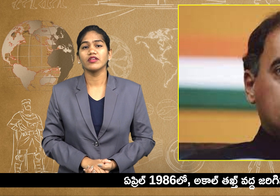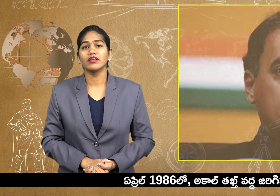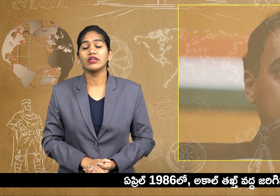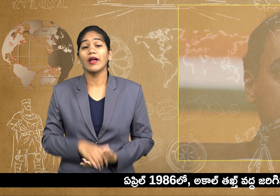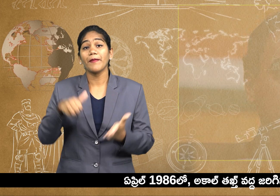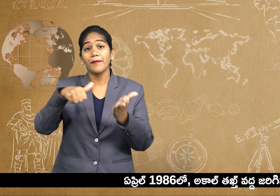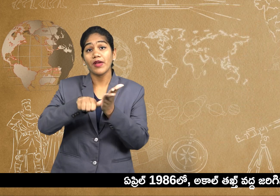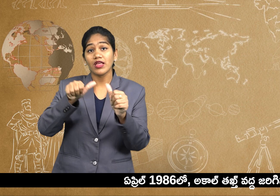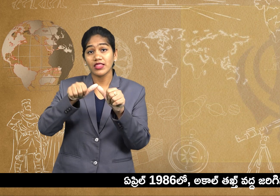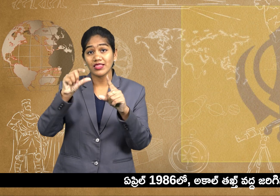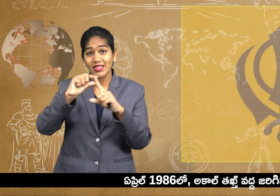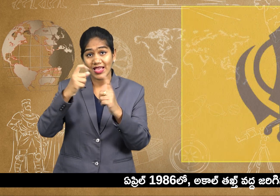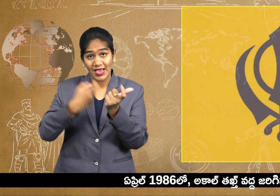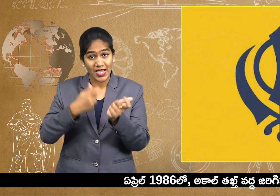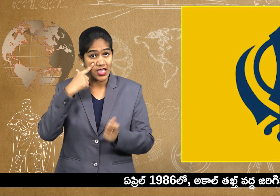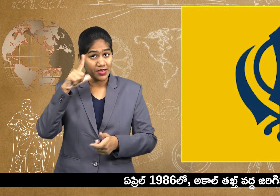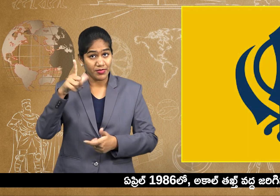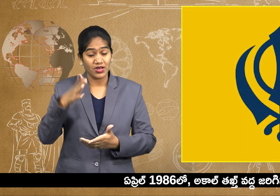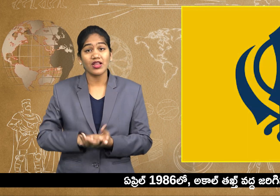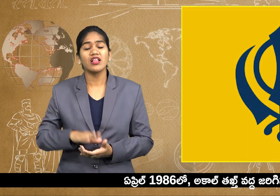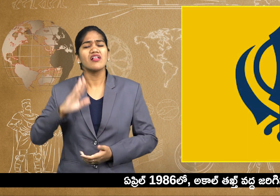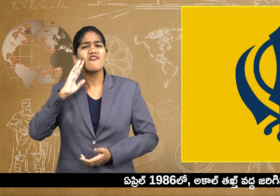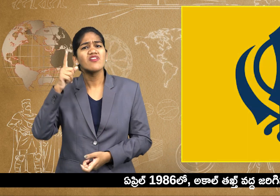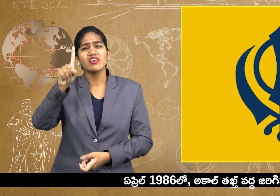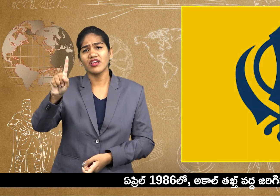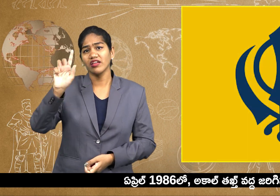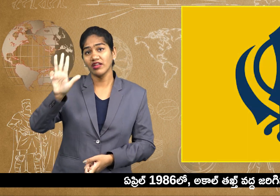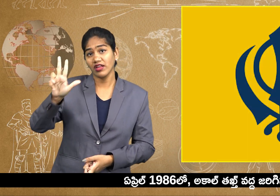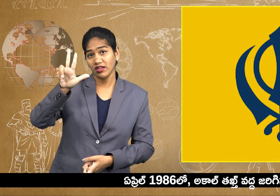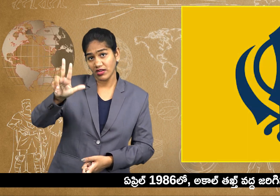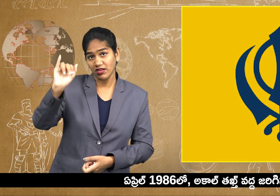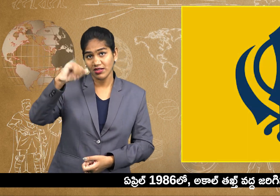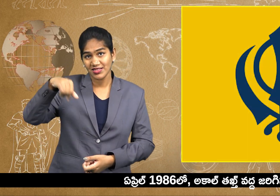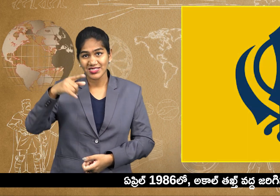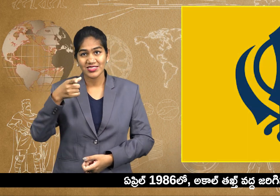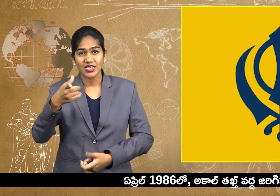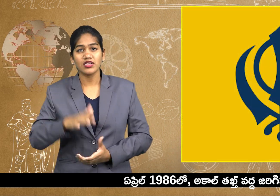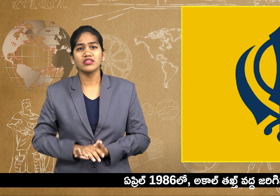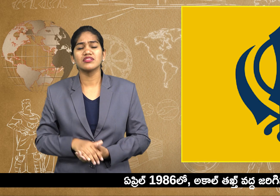ఏప్రిల్ 1986లో అకాల్ తఖ్త్ వద్ద జరిగిన